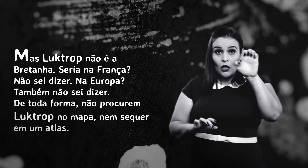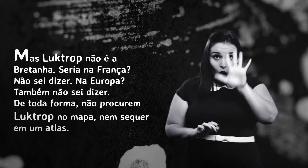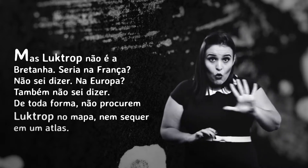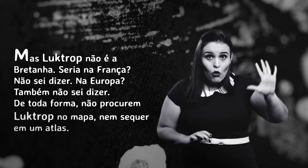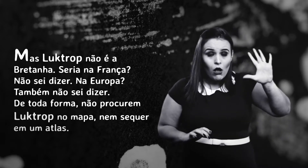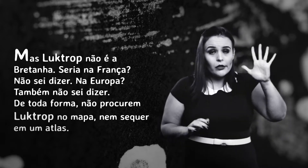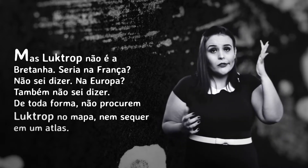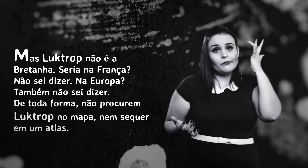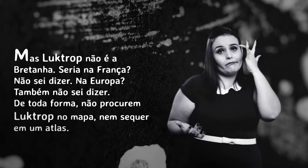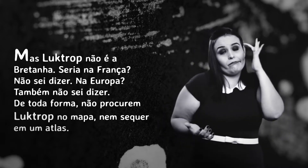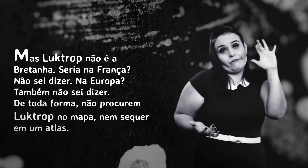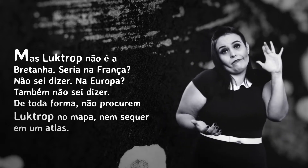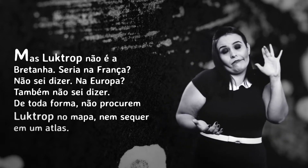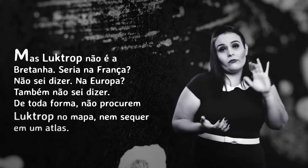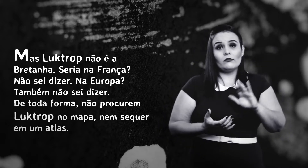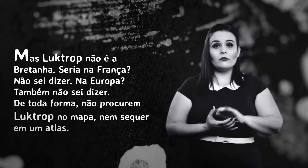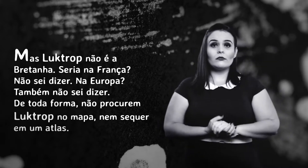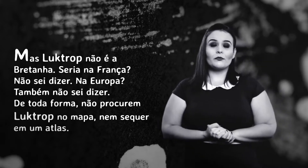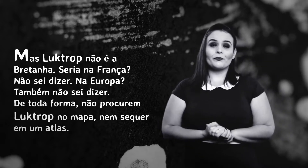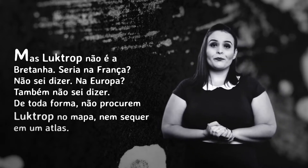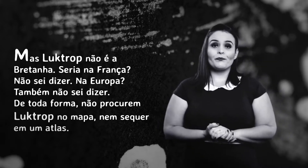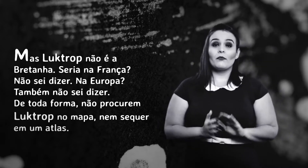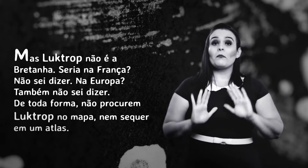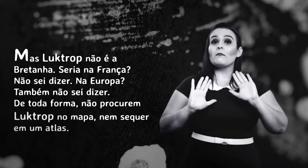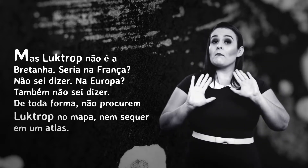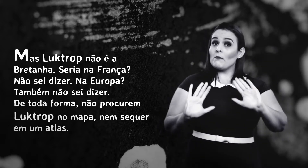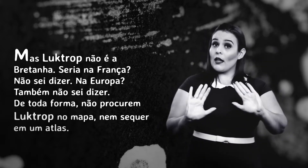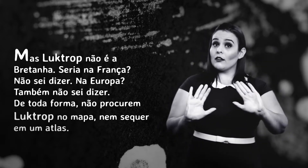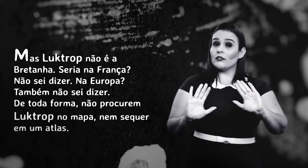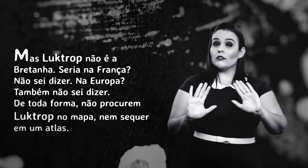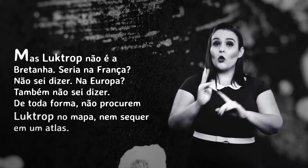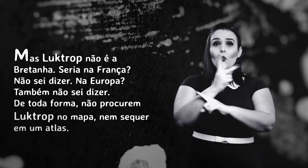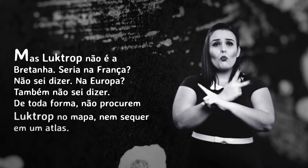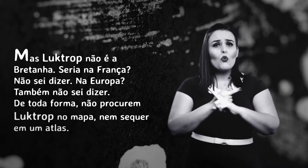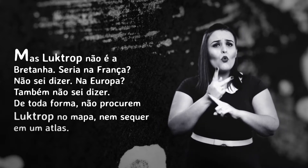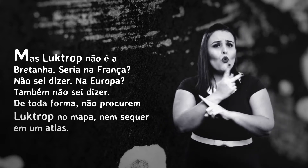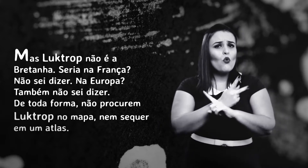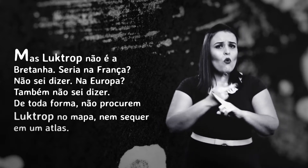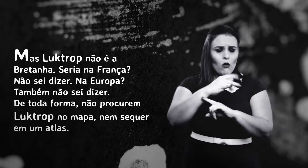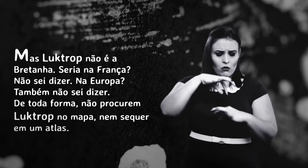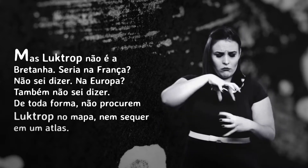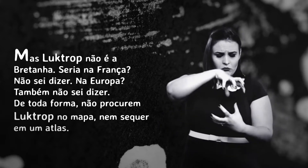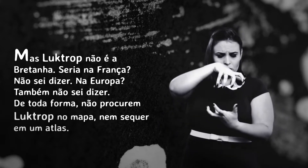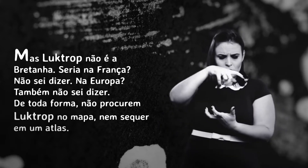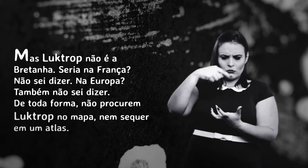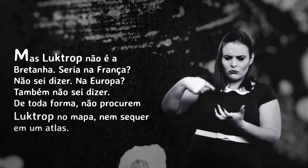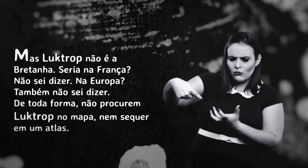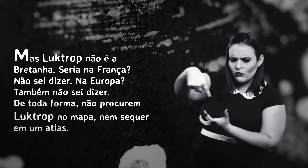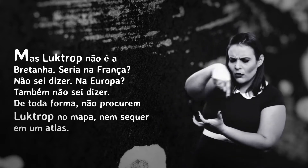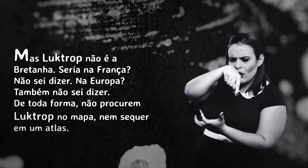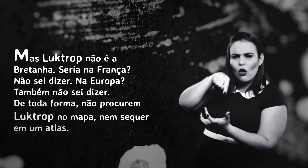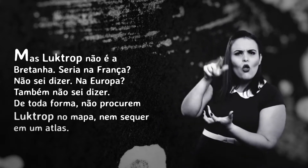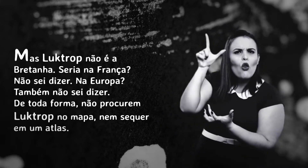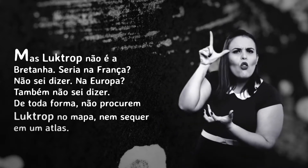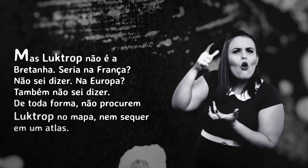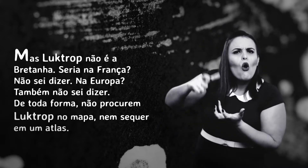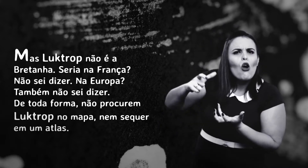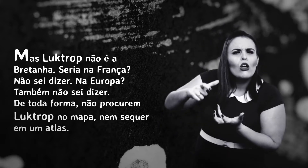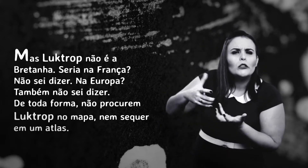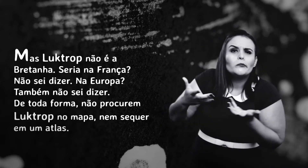Europa? Também não sei dizer. De toda forma, não procurem Luktrop no mapa, nem sequer